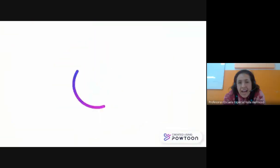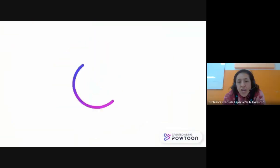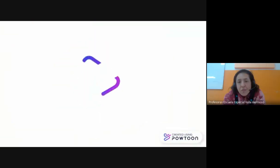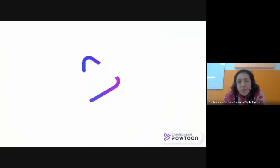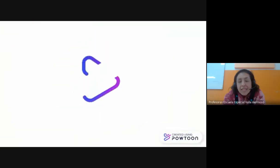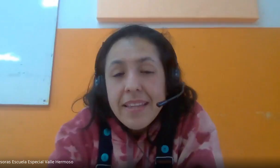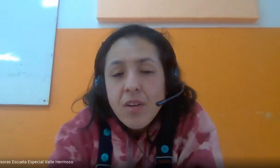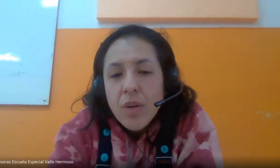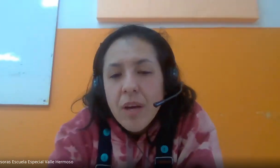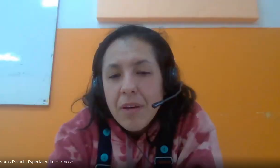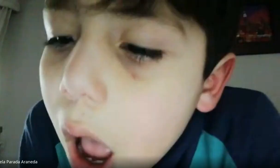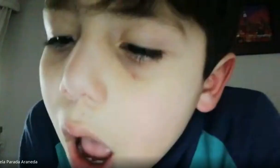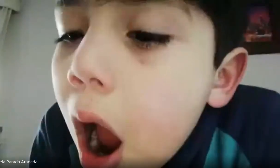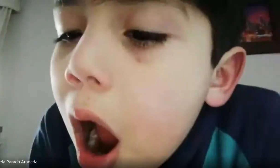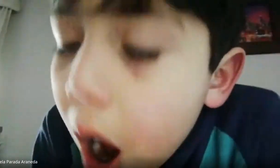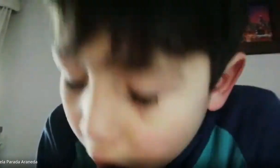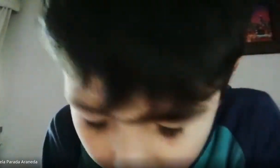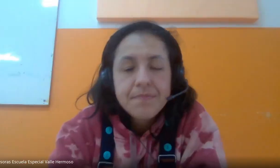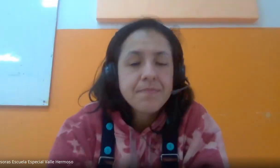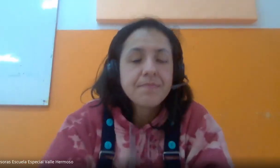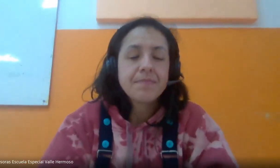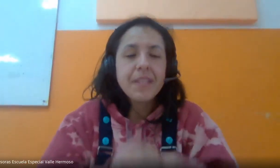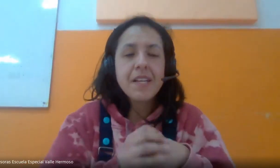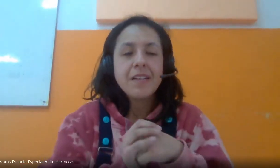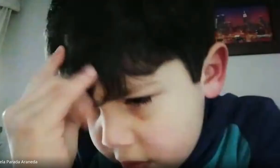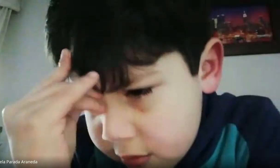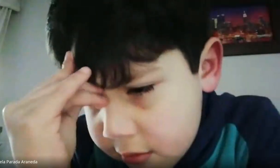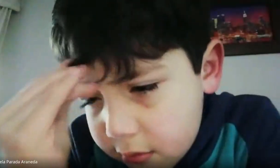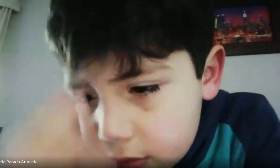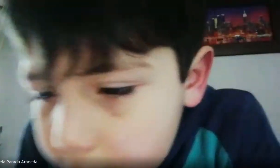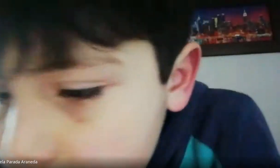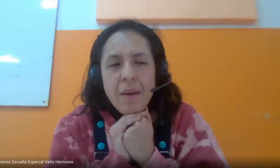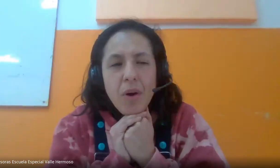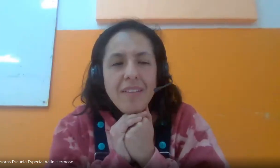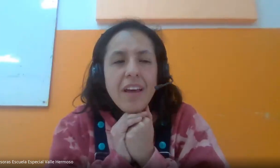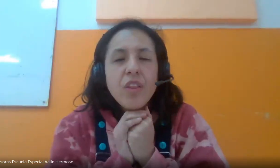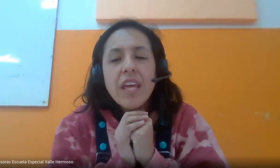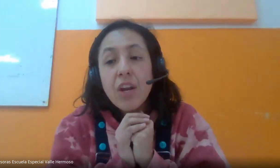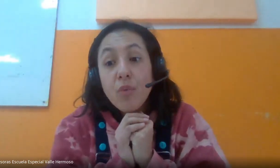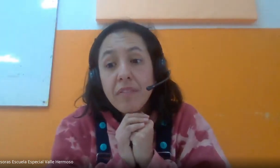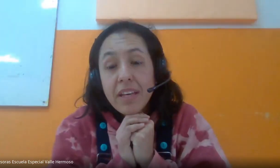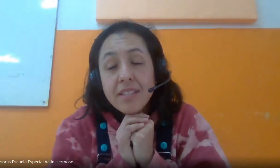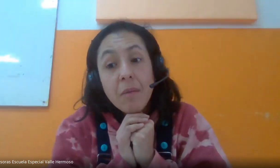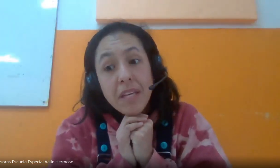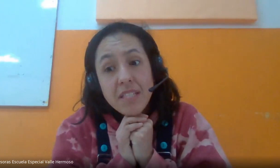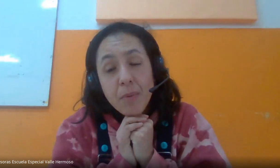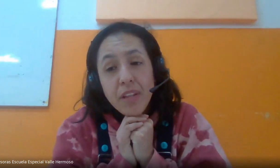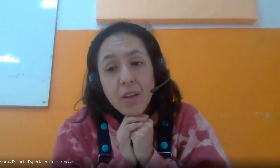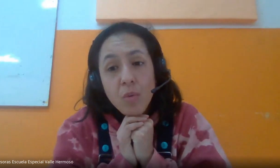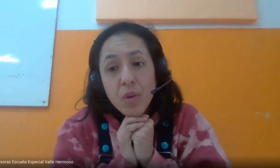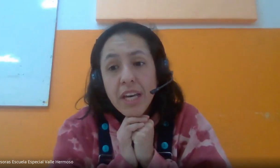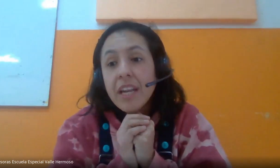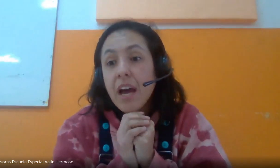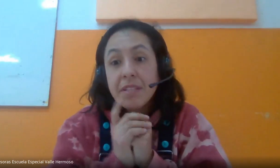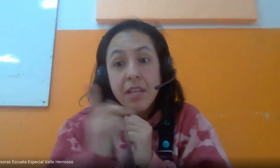Ahora, les tengo una pregunta. ¿Se acuerdan que habíamos hablado de que los bebés también se pueden comunicar a pesar de